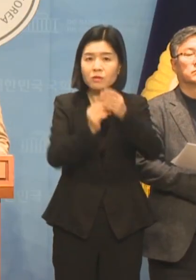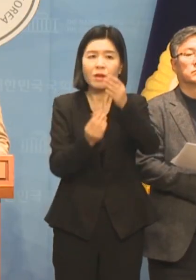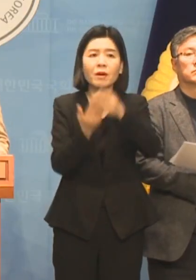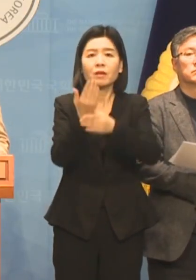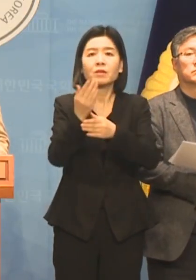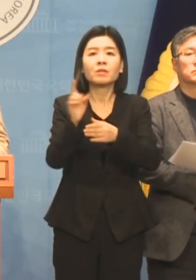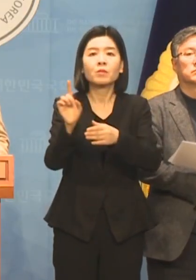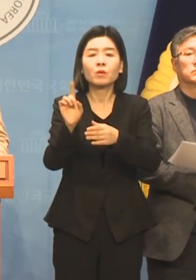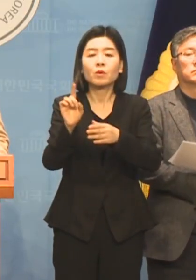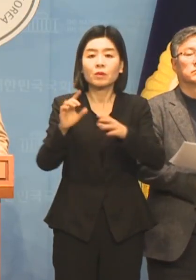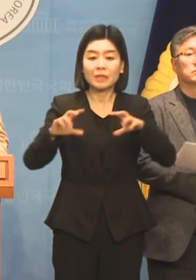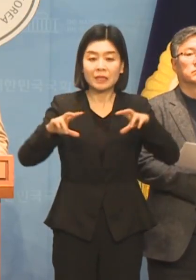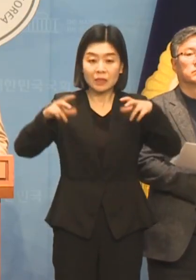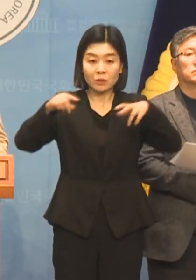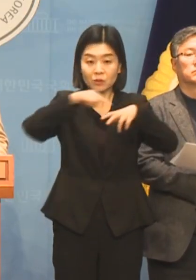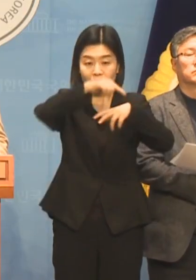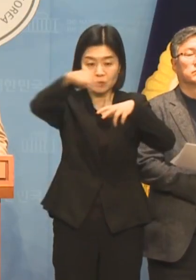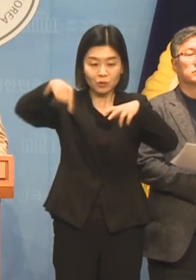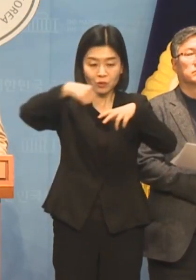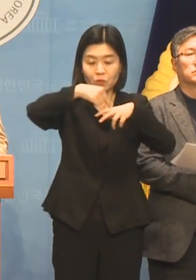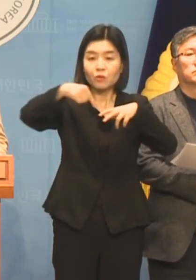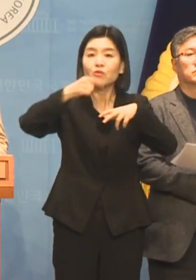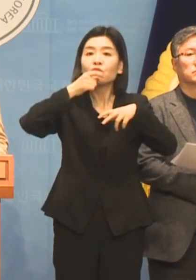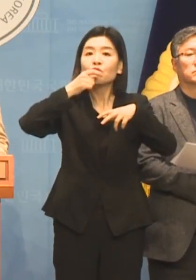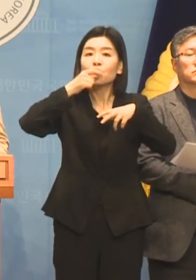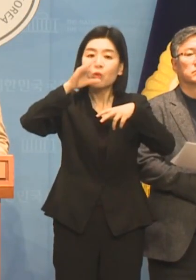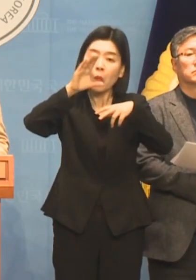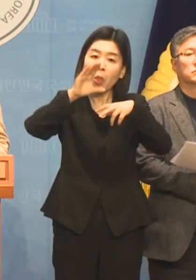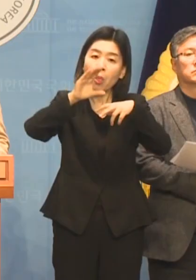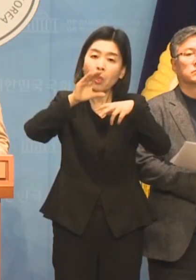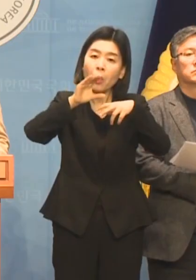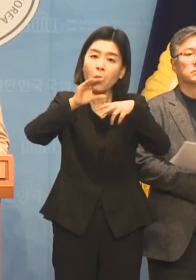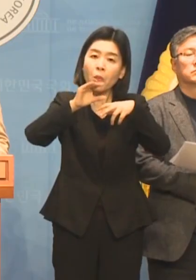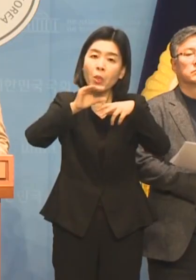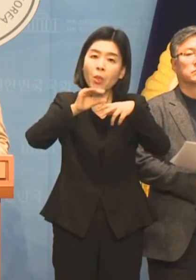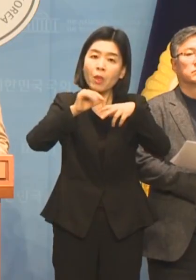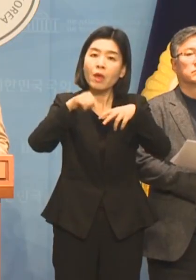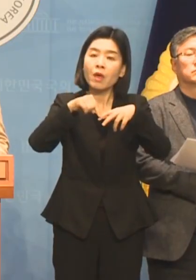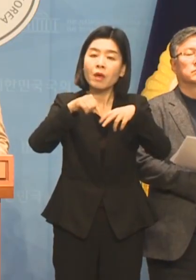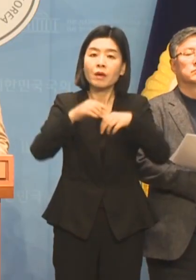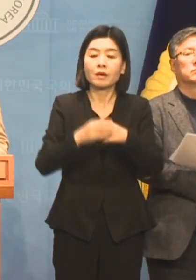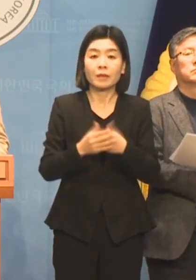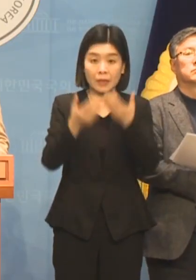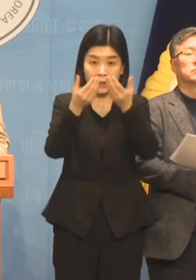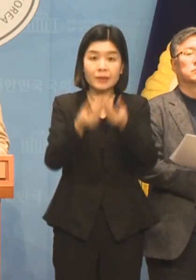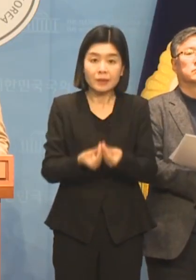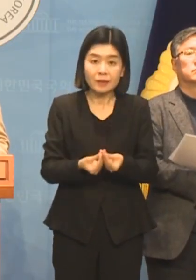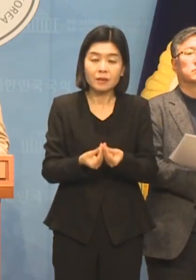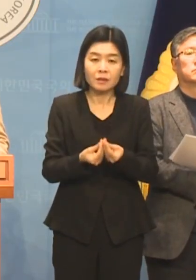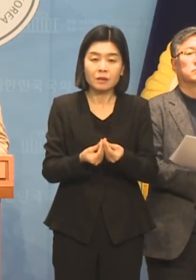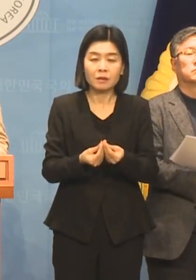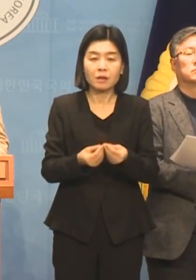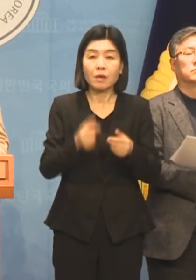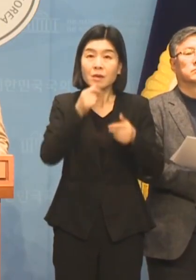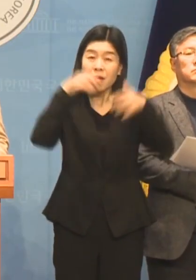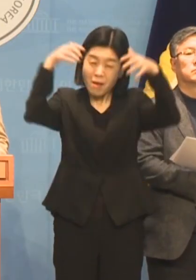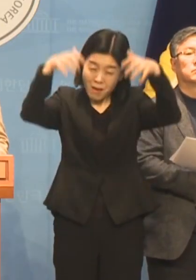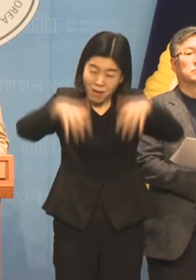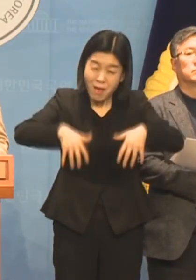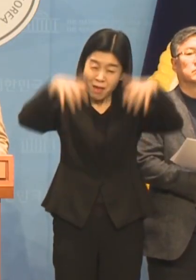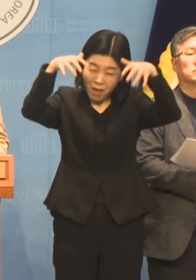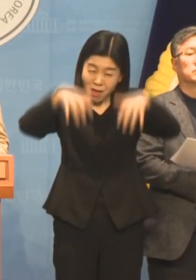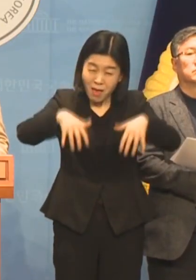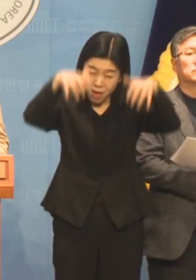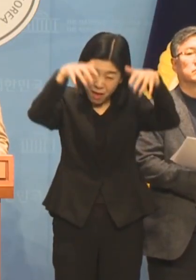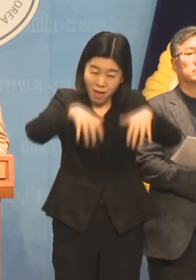해서 지표면에 있는 수분의 이제 양들을 굉장히 다르게 바꾸게 됩니다. 예를 들어서 집중호우가 쏟아지고